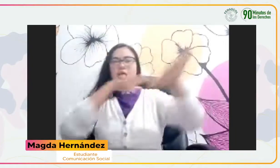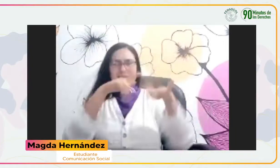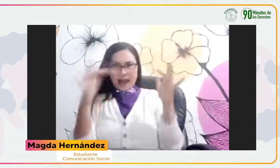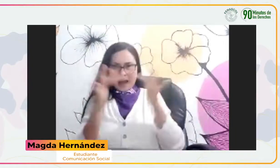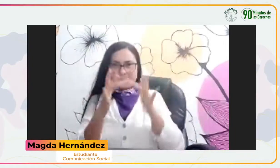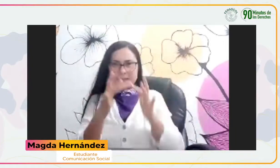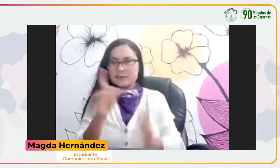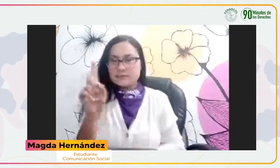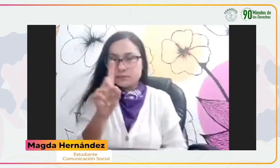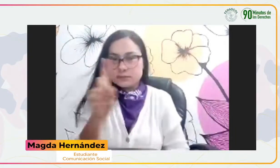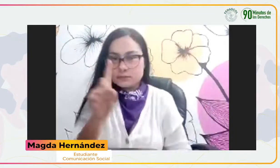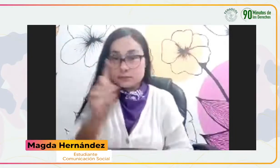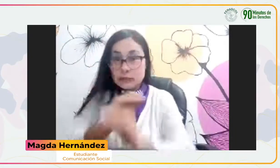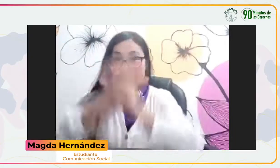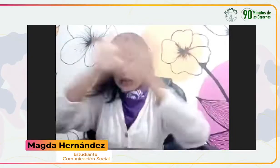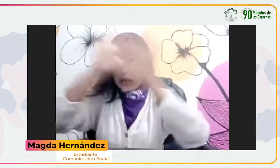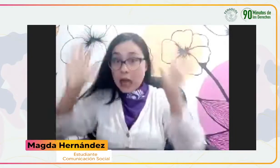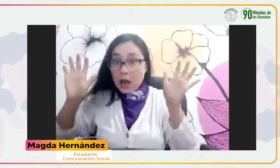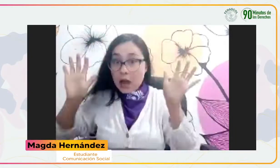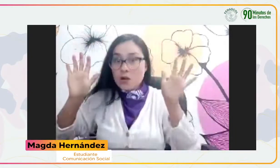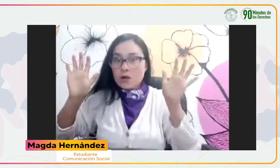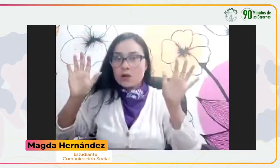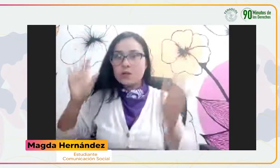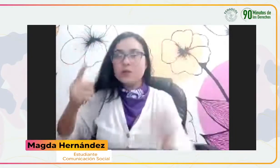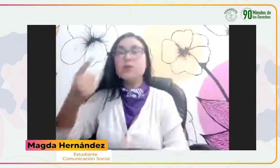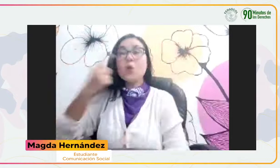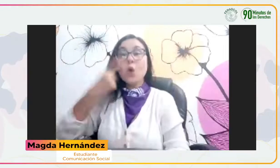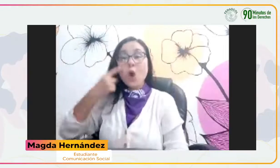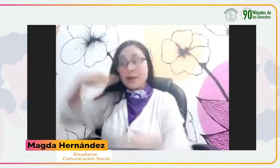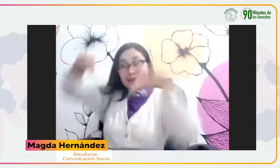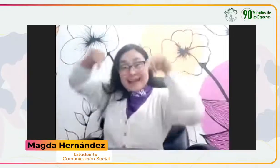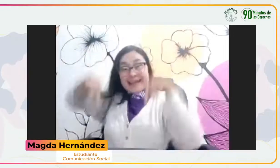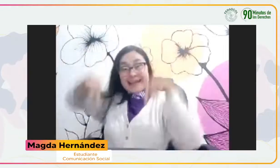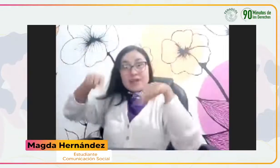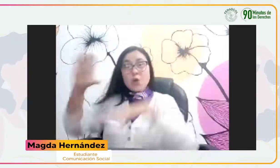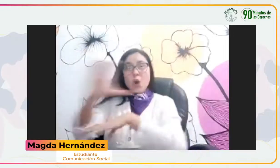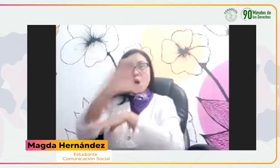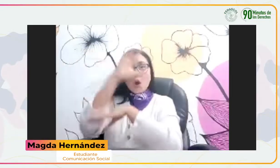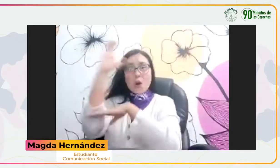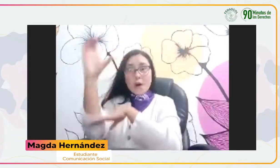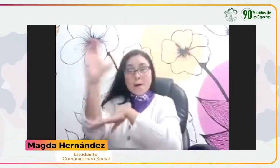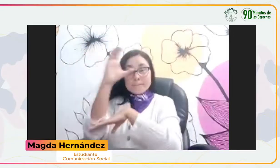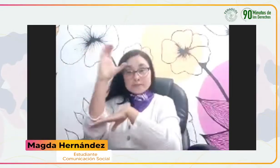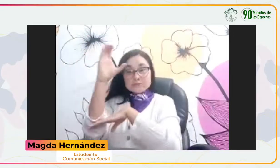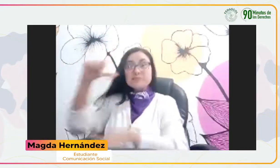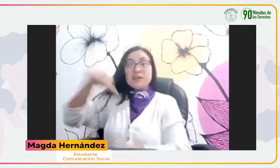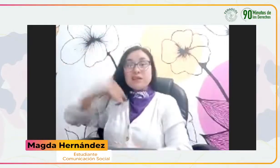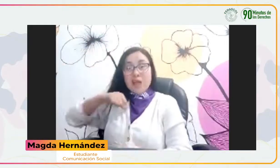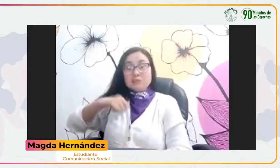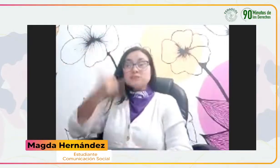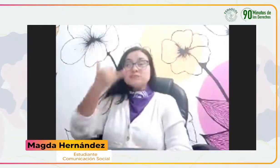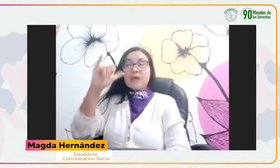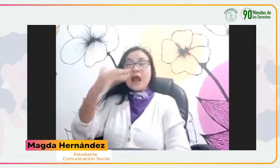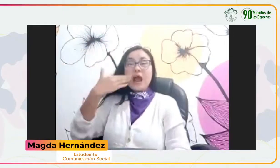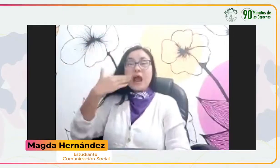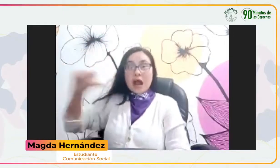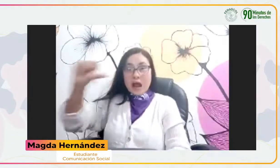realmente podemos irnos desnudas. No, hay que ser coherentes porque necesitamos salir con